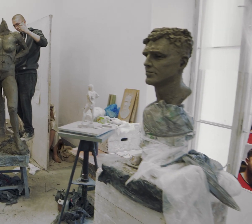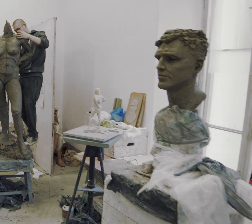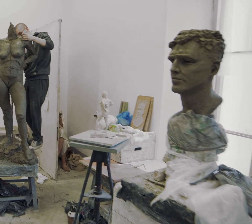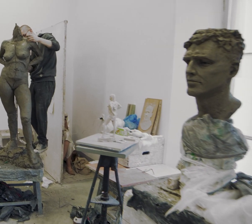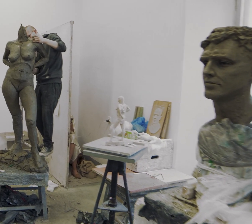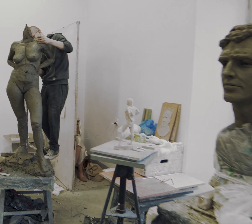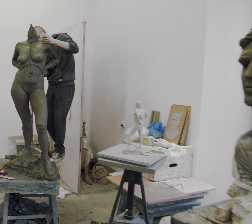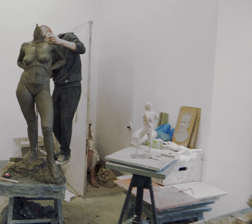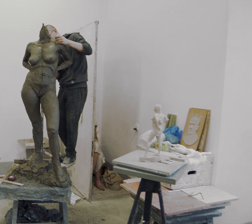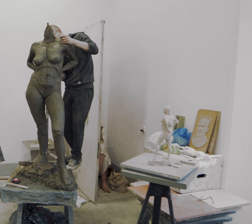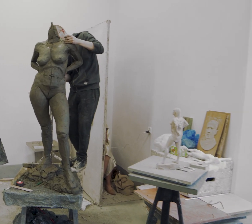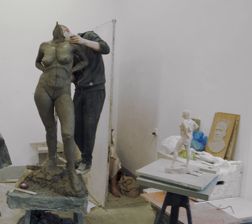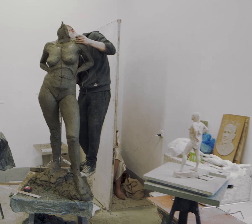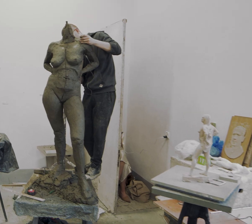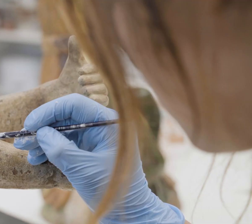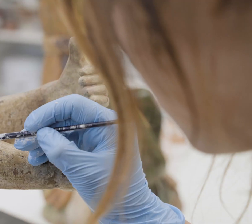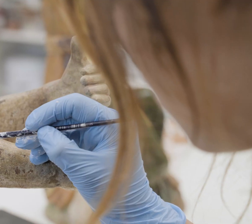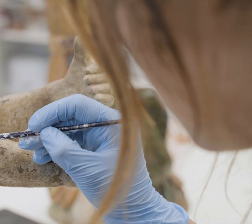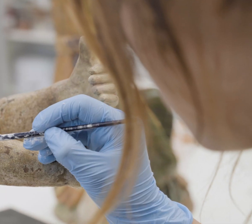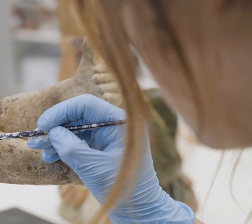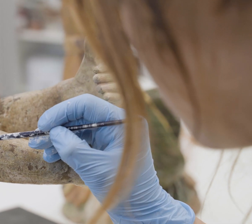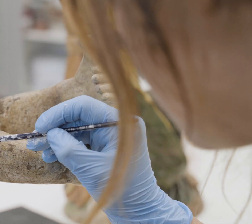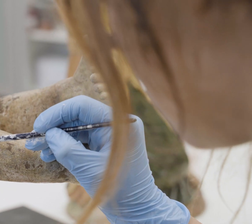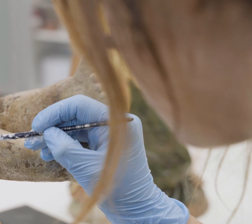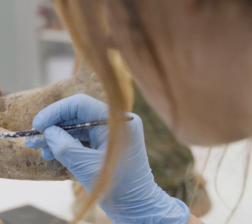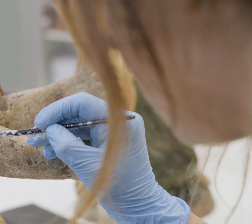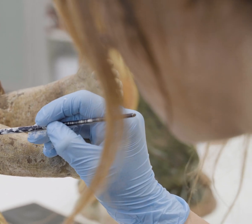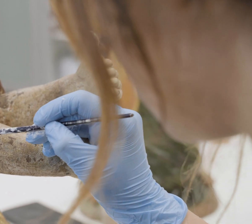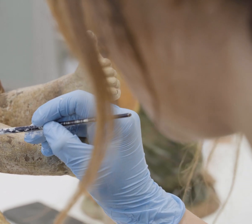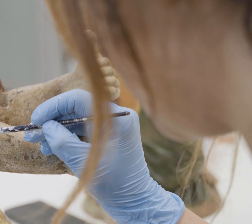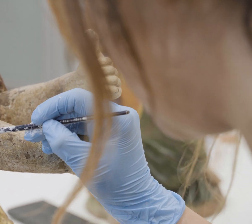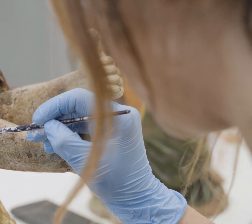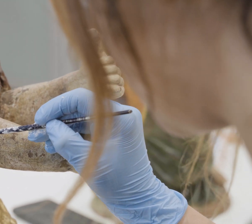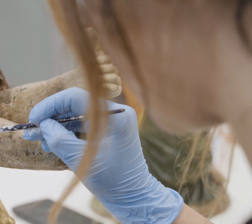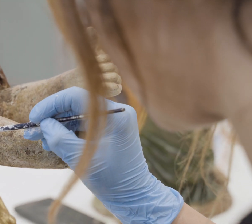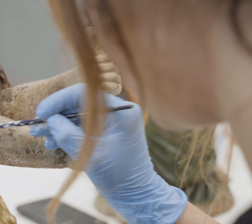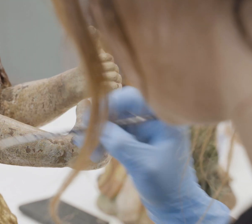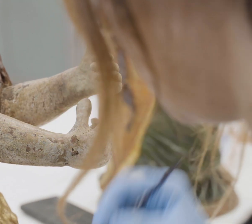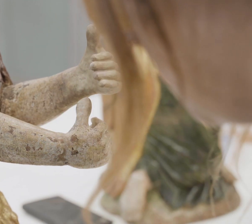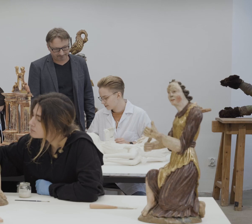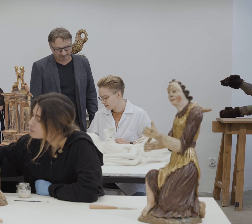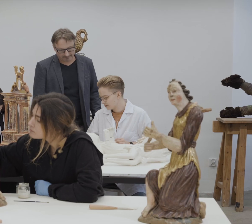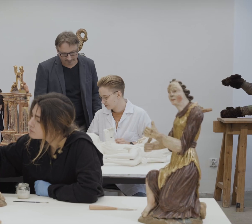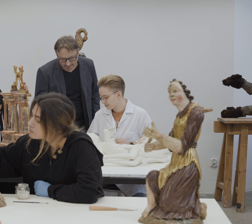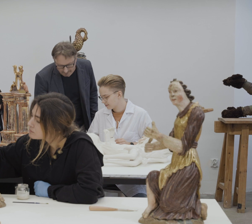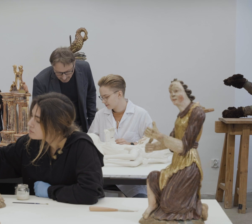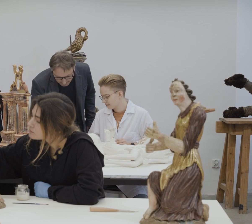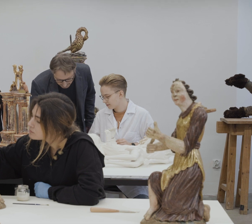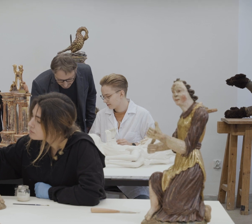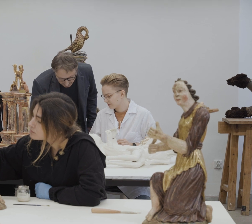nich sztuka była taką sztuką, którą swobodnie, właściwy dla siebie sposób odbierają osoby